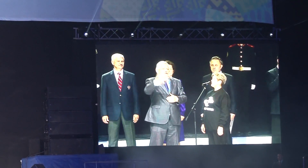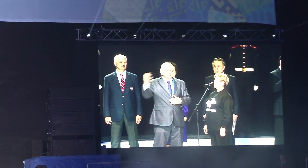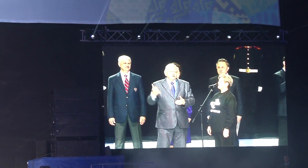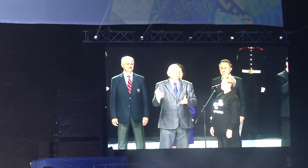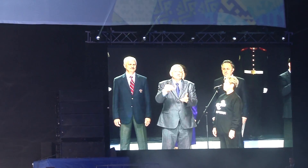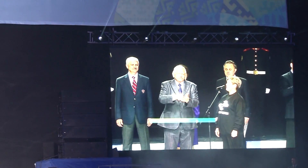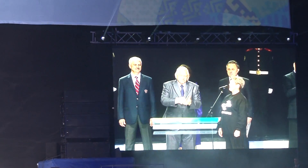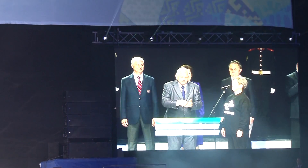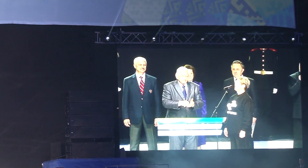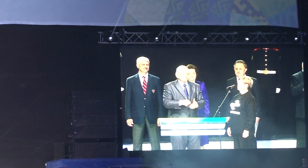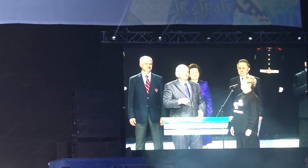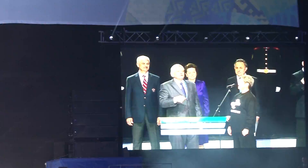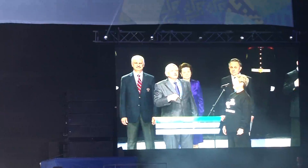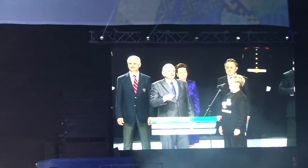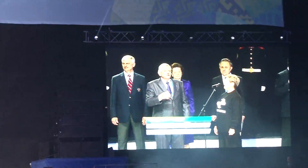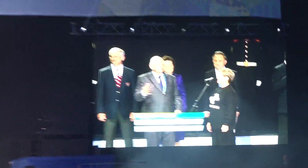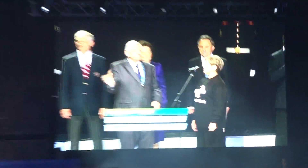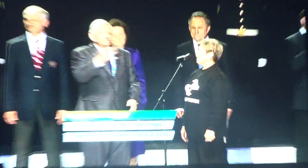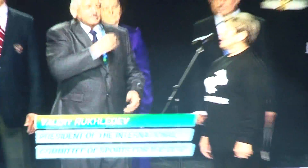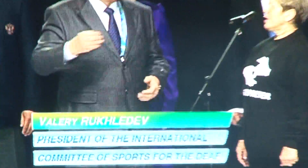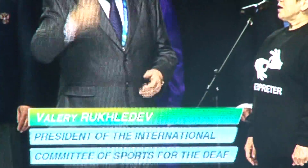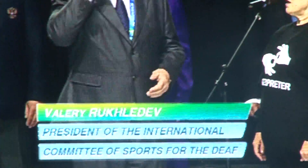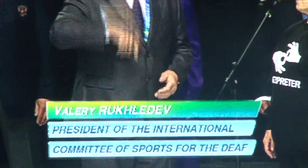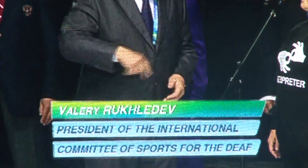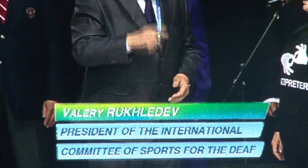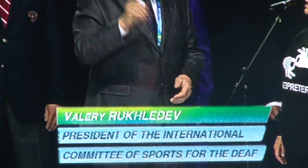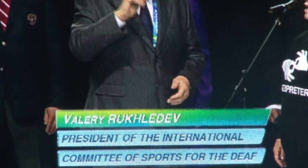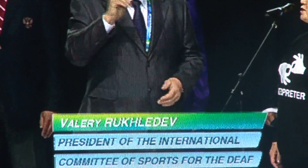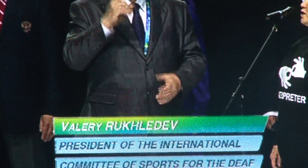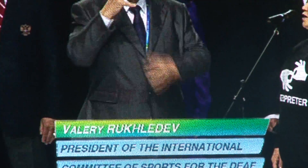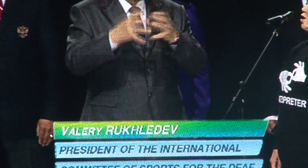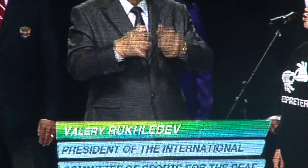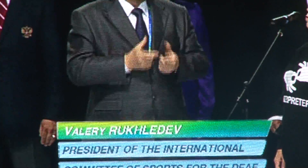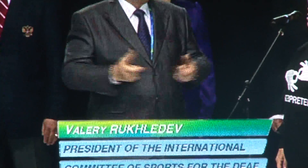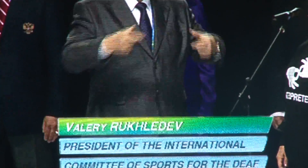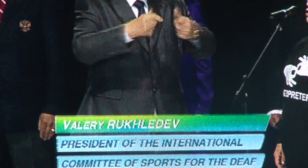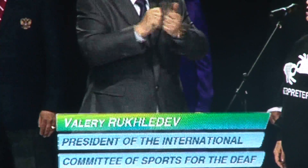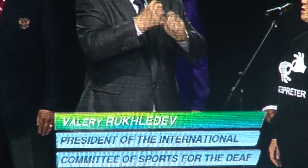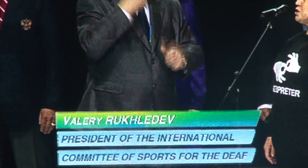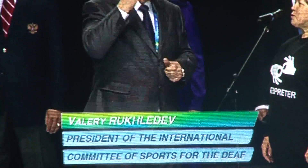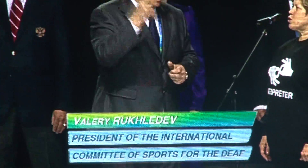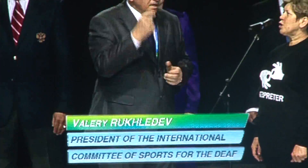перед вами выступить. Вы все знаете, что Международный комитет спорта